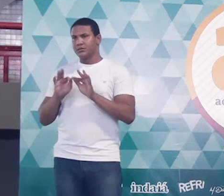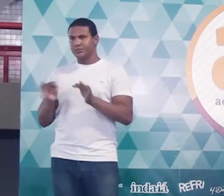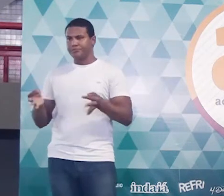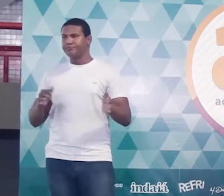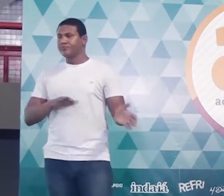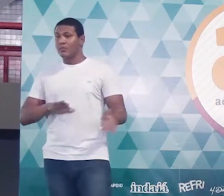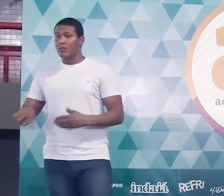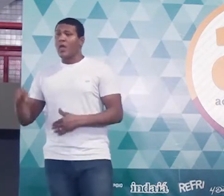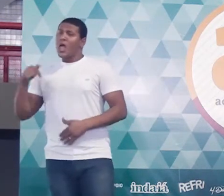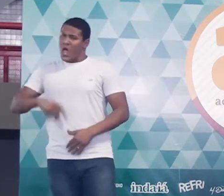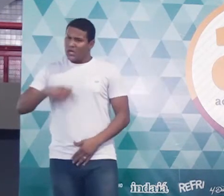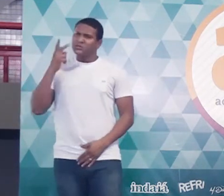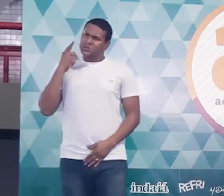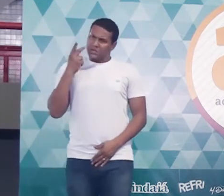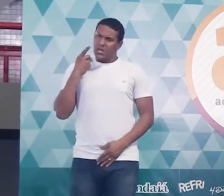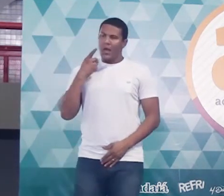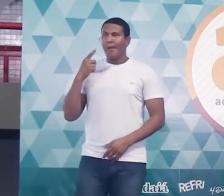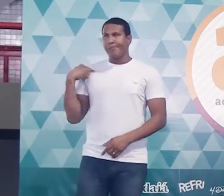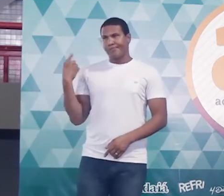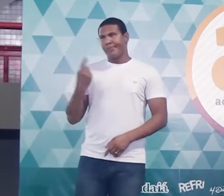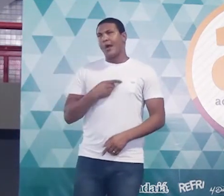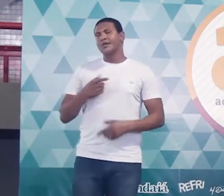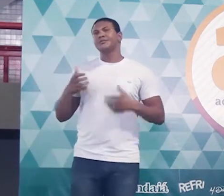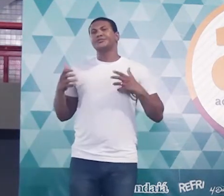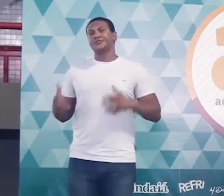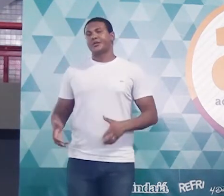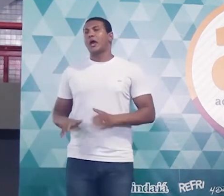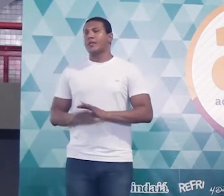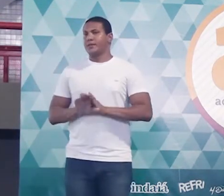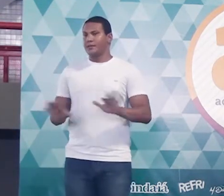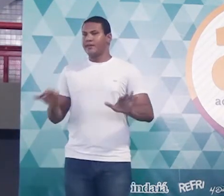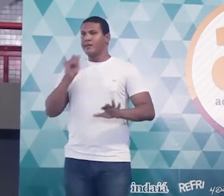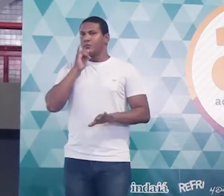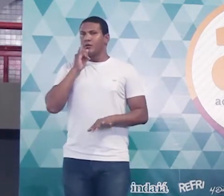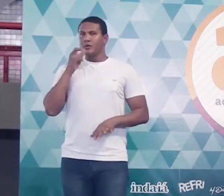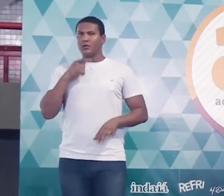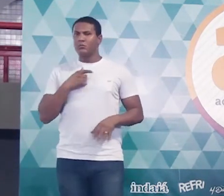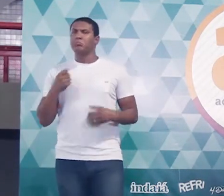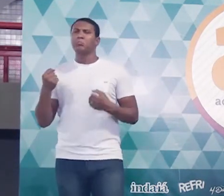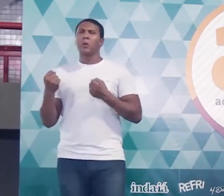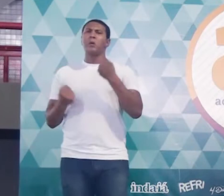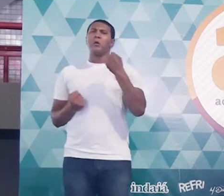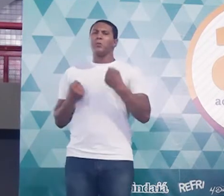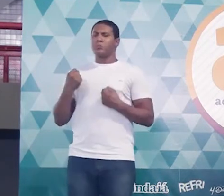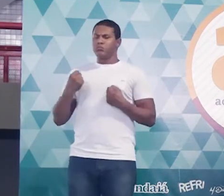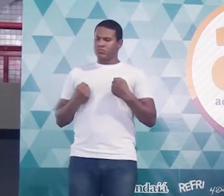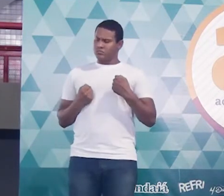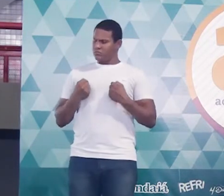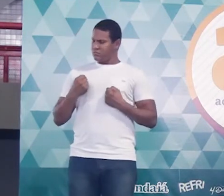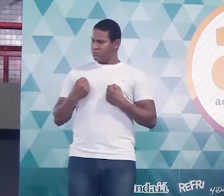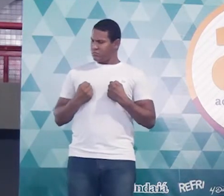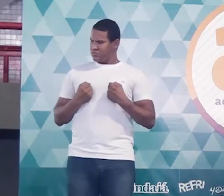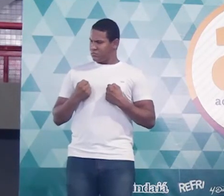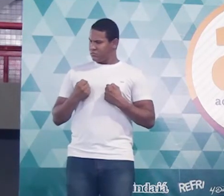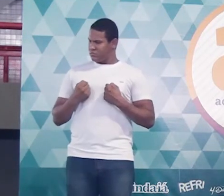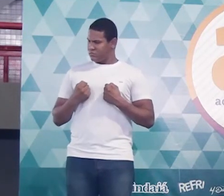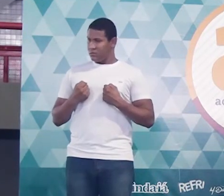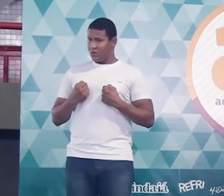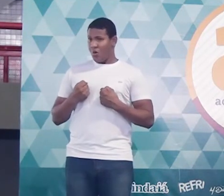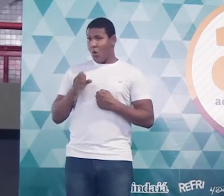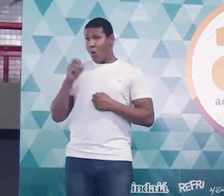numa escola lá na Duque de Caxias. Quantas vezes eu passava com água por aqui? Eu tinha que passar de canoa mesmo, porque eu